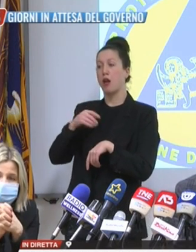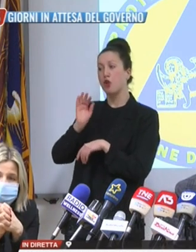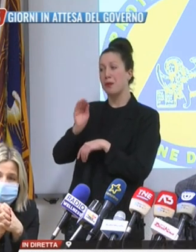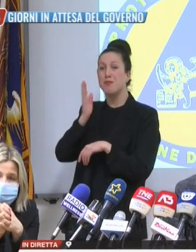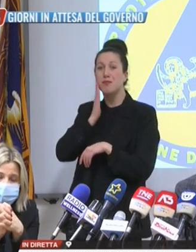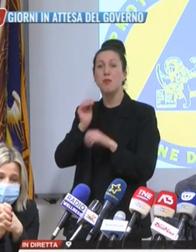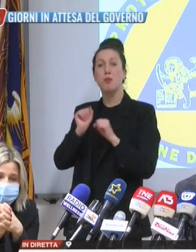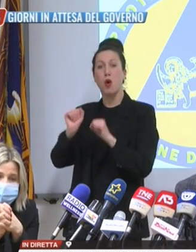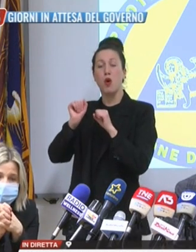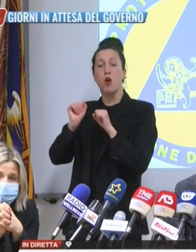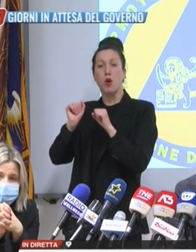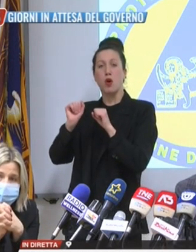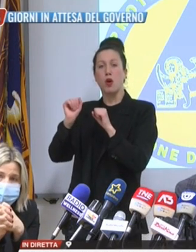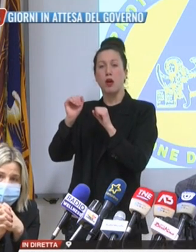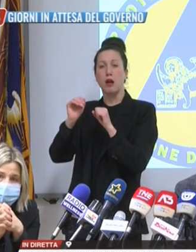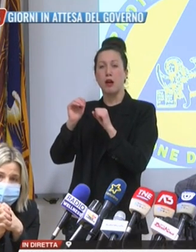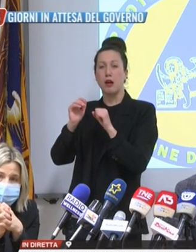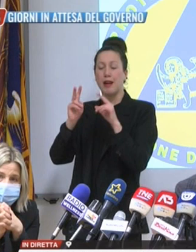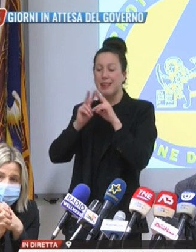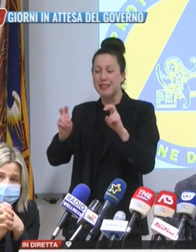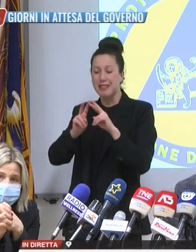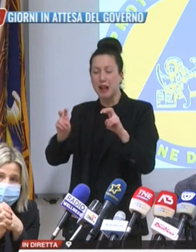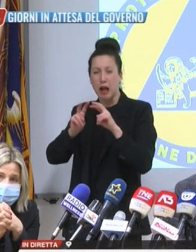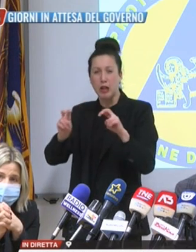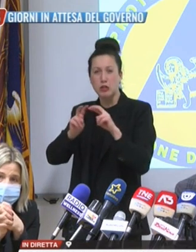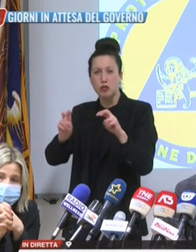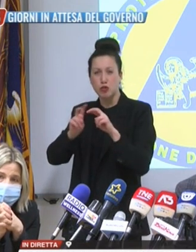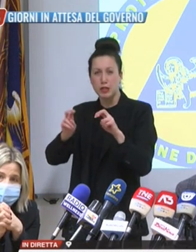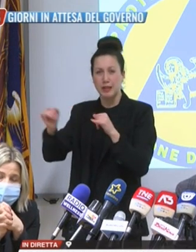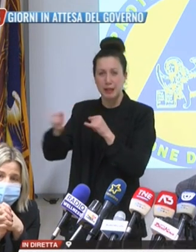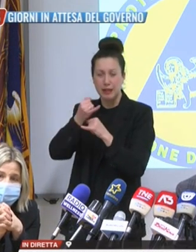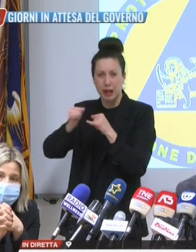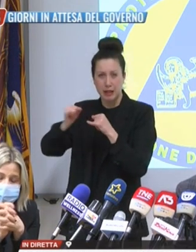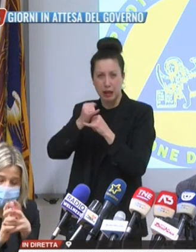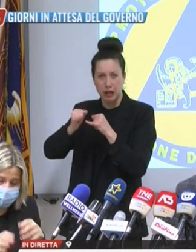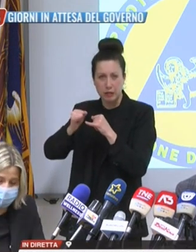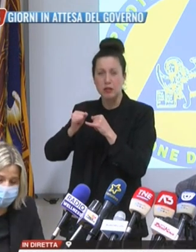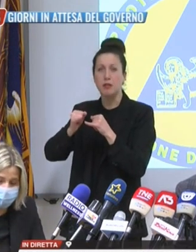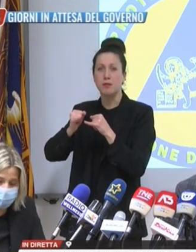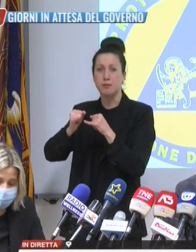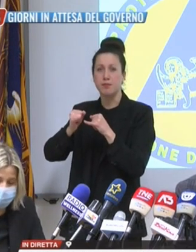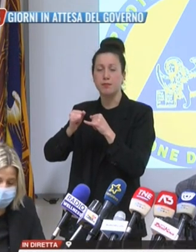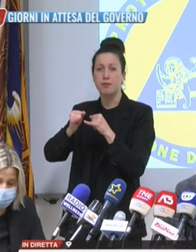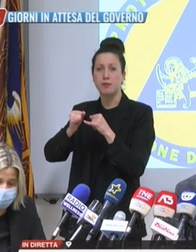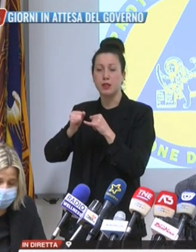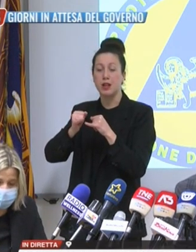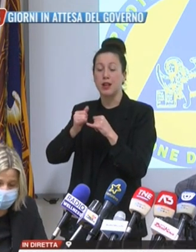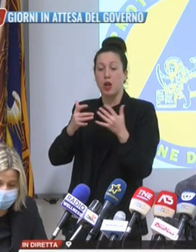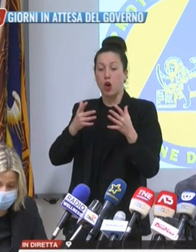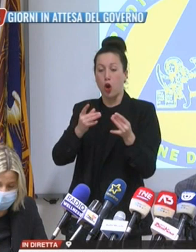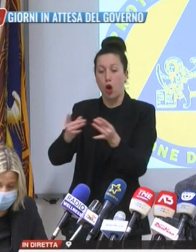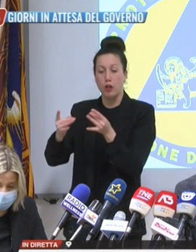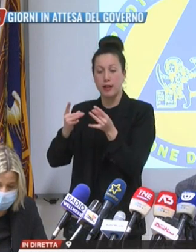parla di operatori, e proprio per fugare ogni dubbio è giusto che venga ricostruita tutta la catena del contagio per